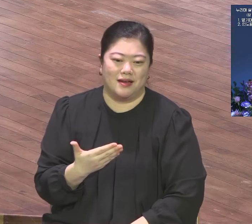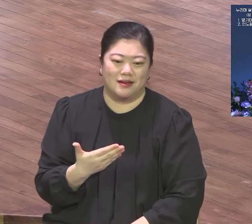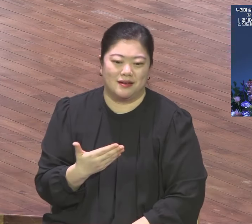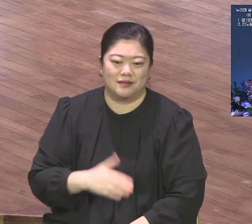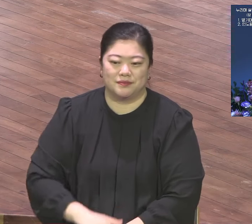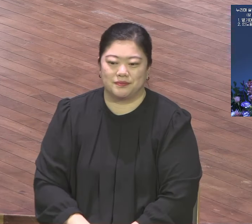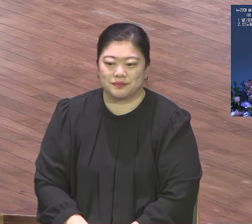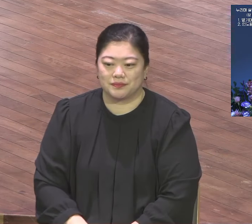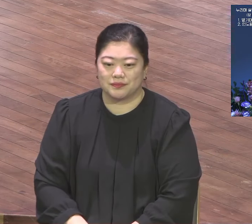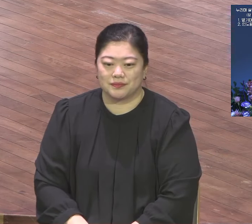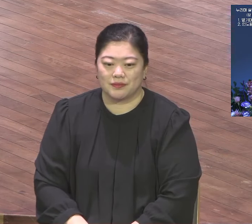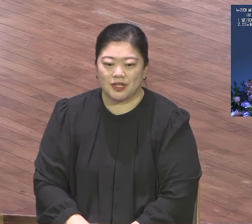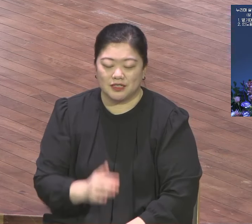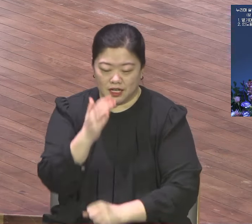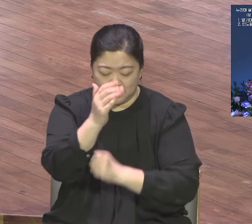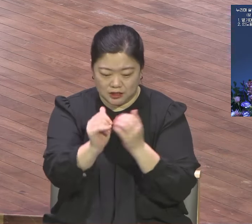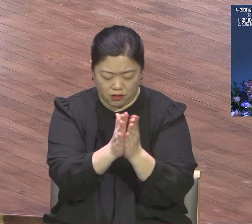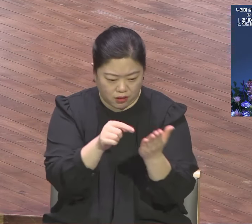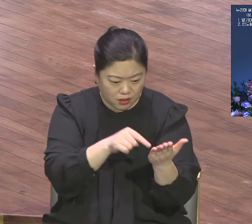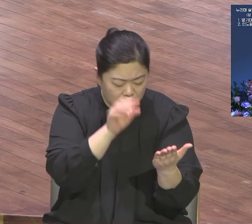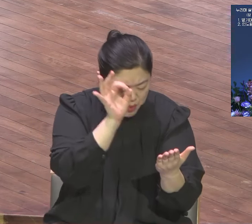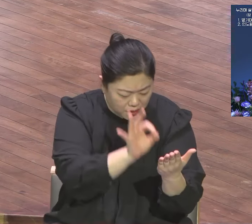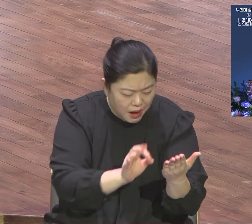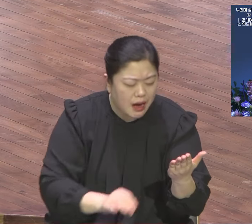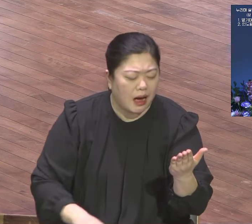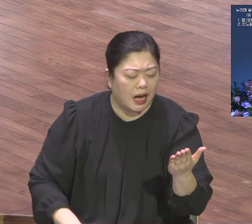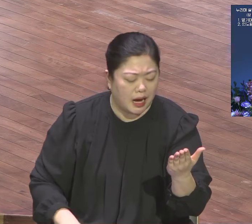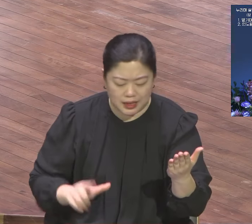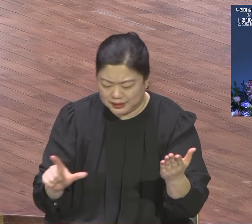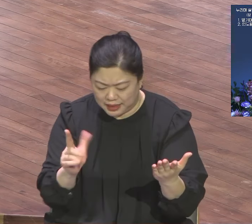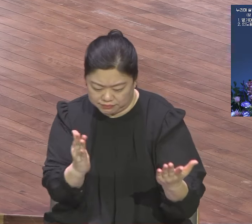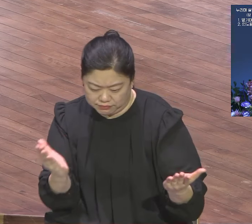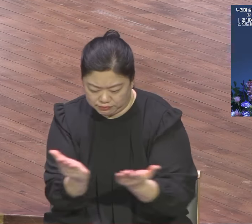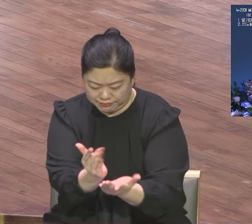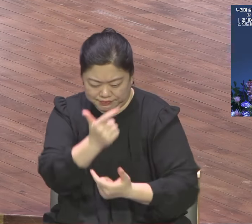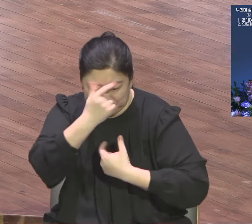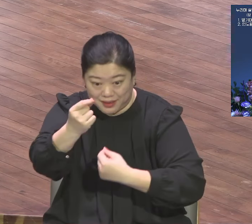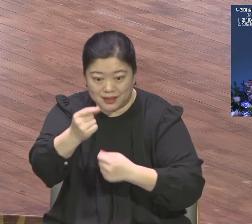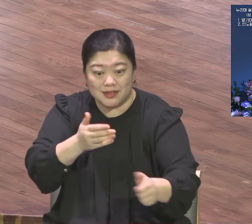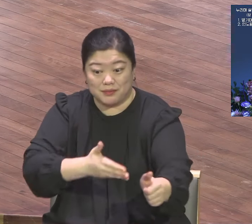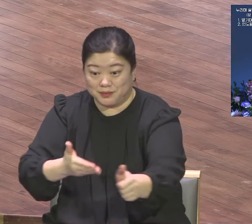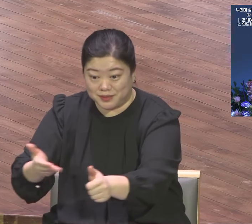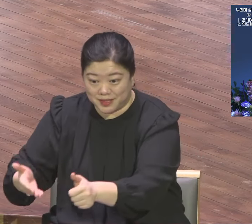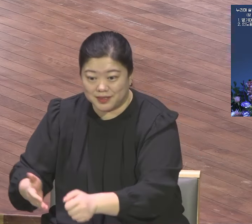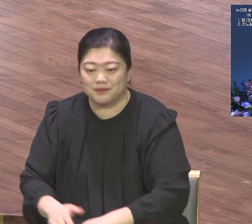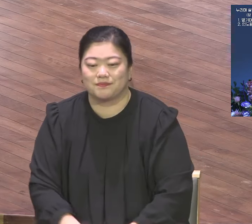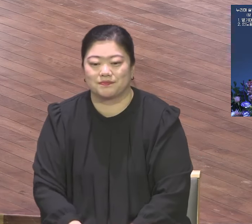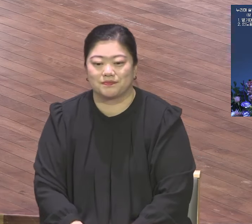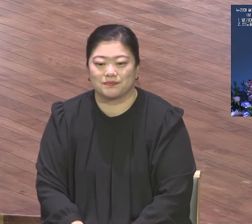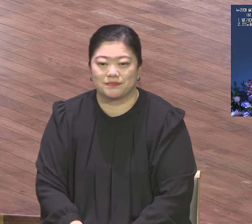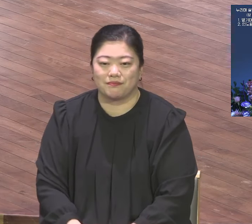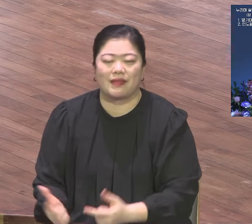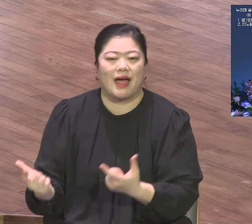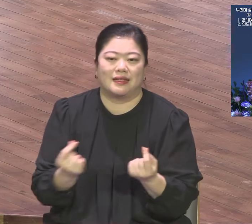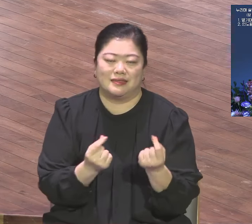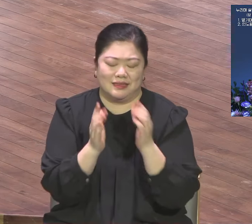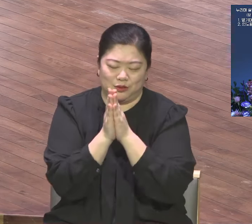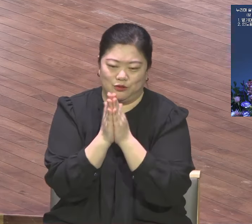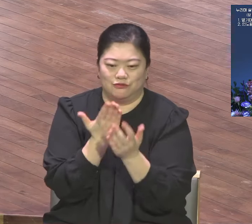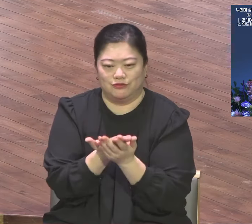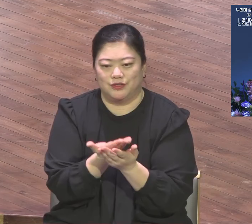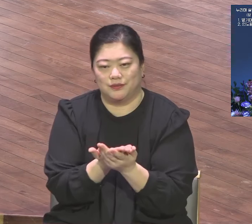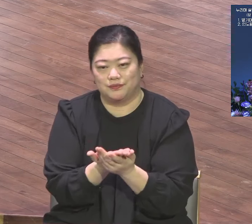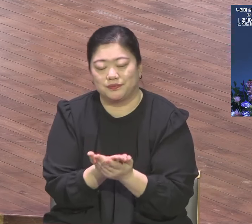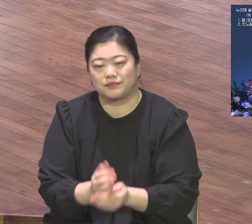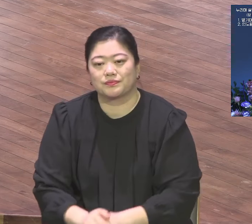지혜, 인생 다 되시기를 주님으로 축복합니다. 주신 말씀 생각 기도하겠습니다. 하나님